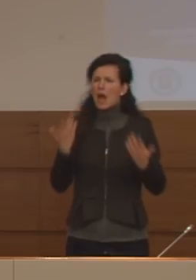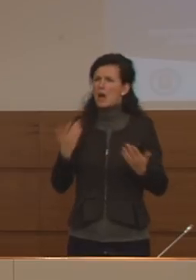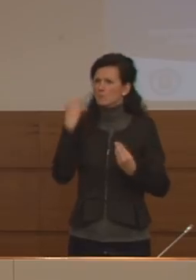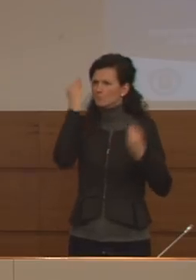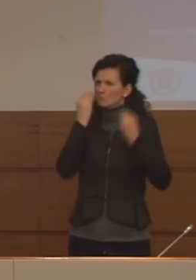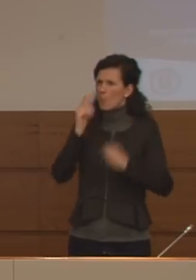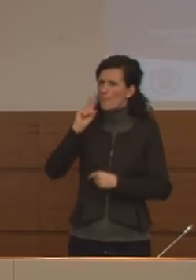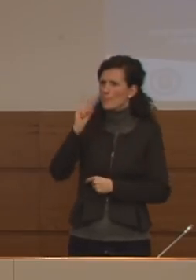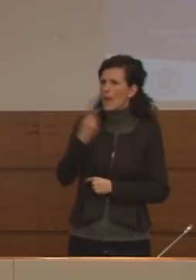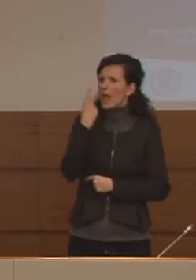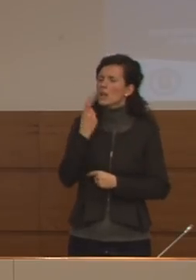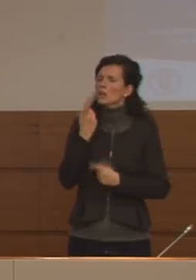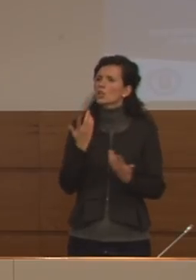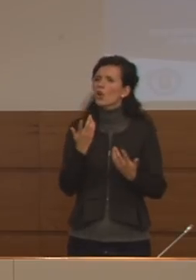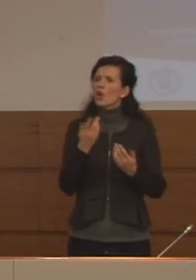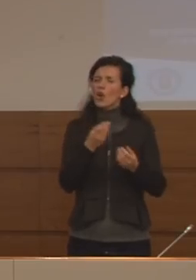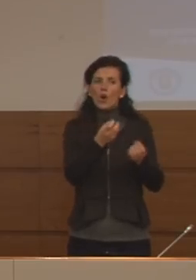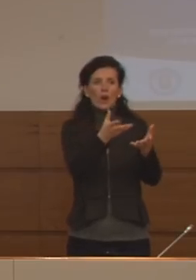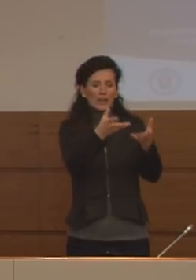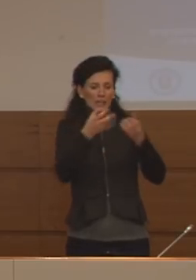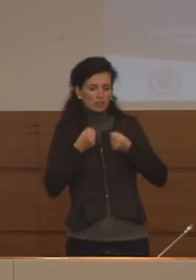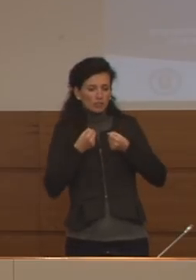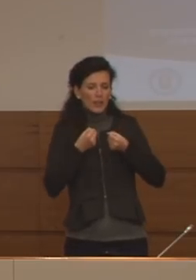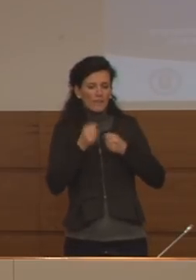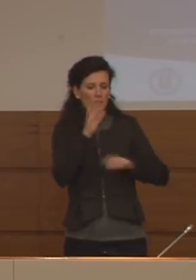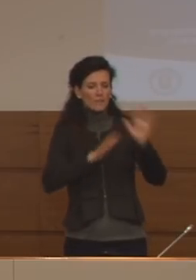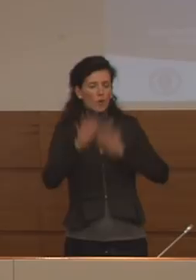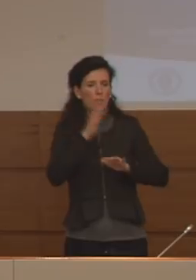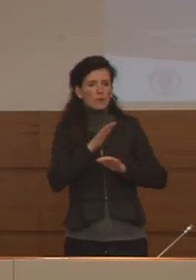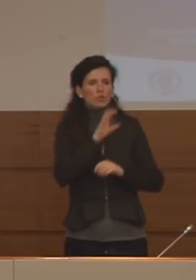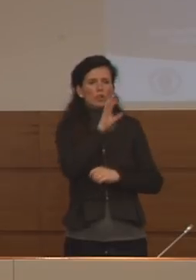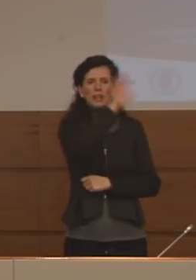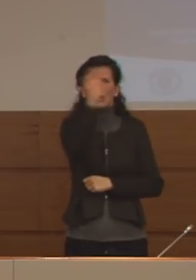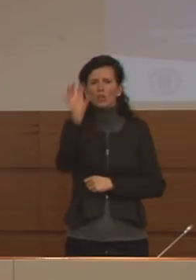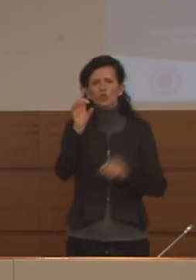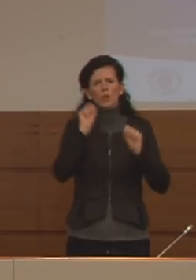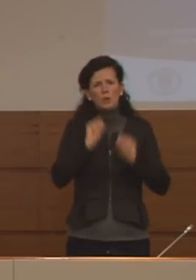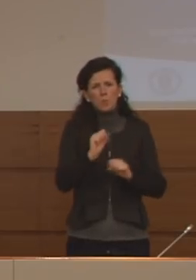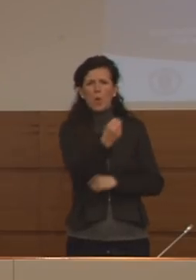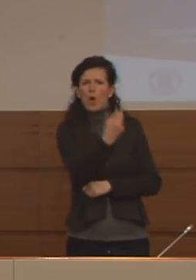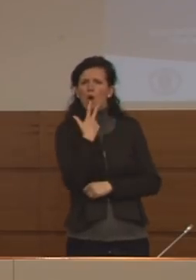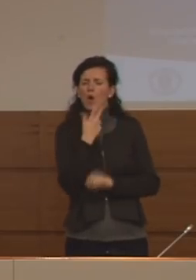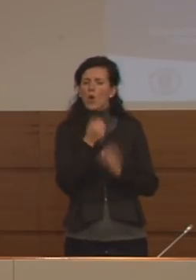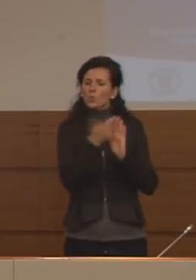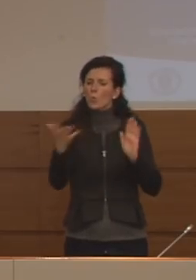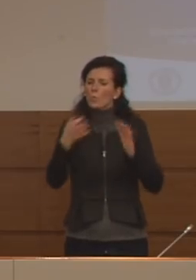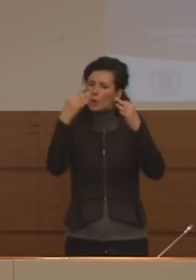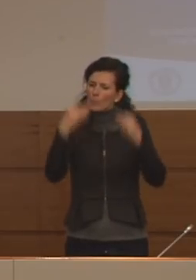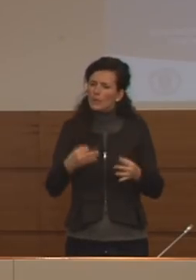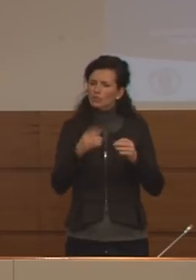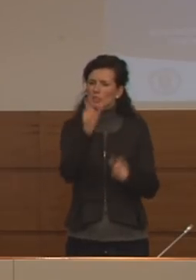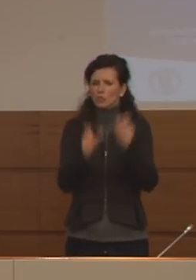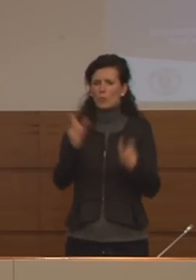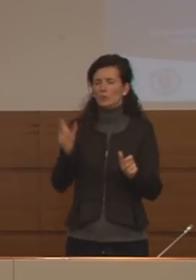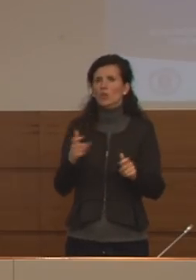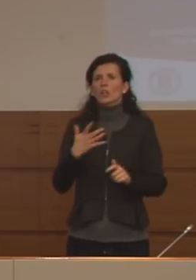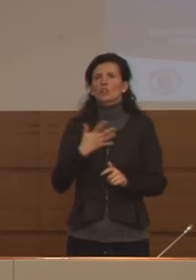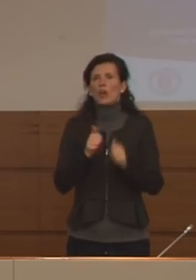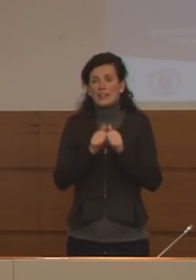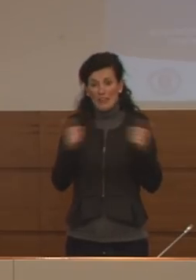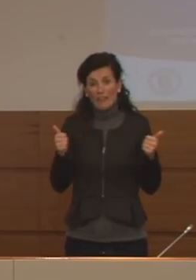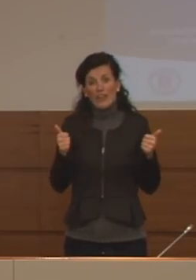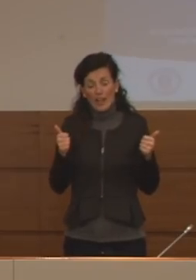recepire dalle regioni il numero delle persone testate lo chiedo anche perché presumo ci sia una differenza fra il dire su